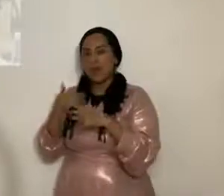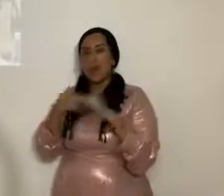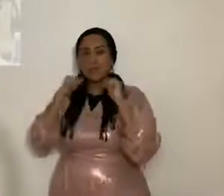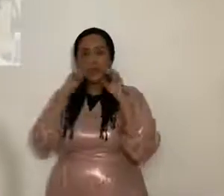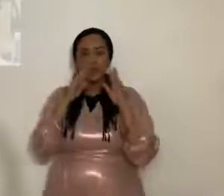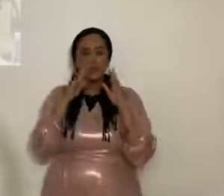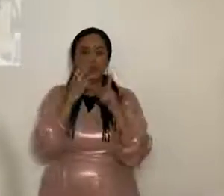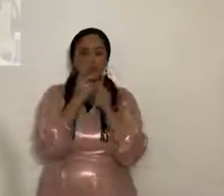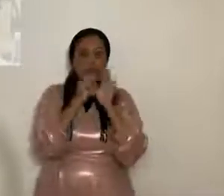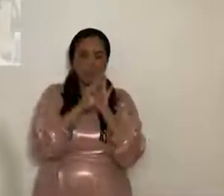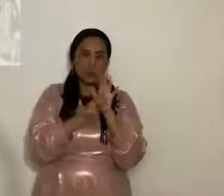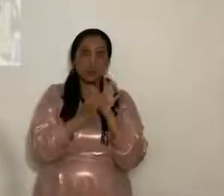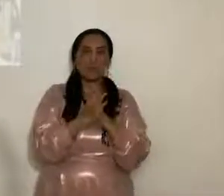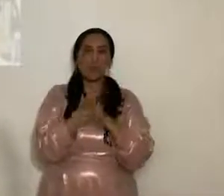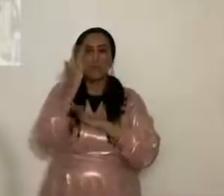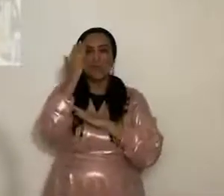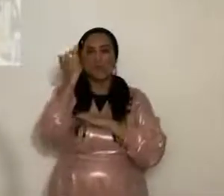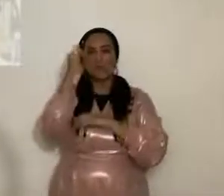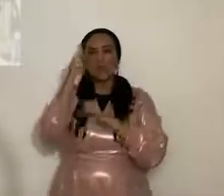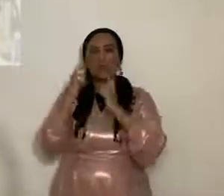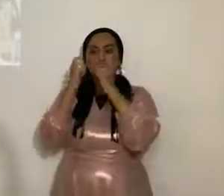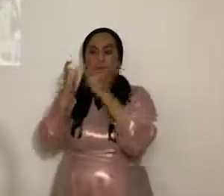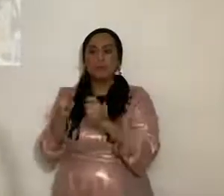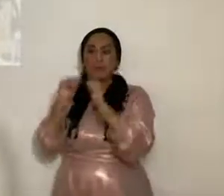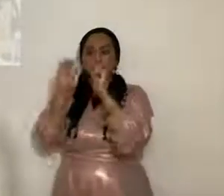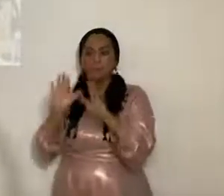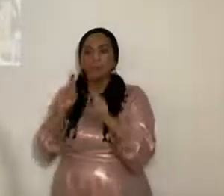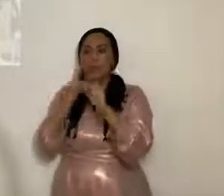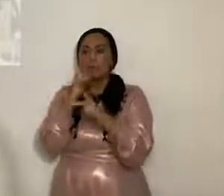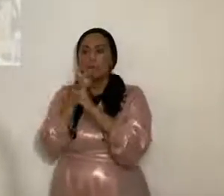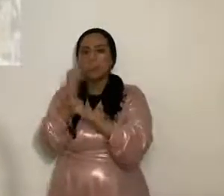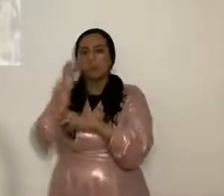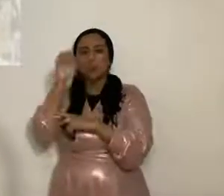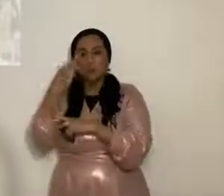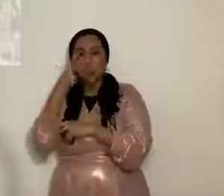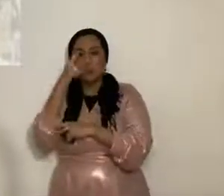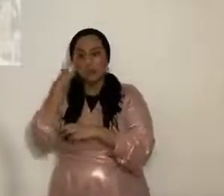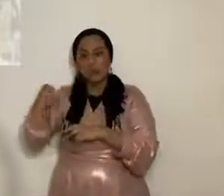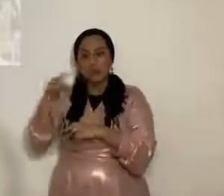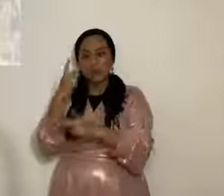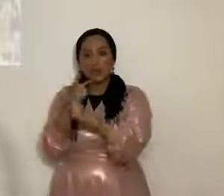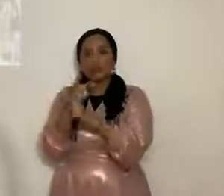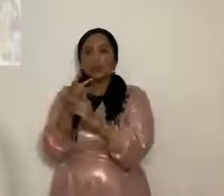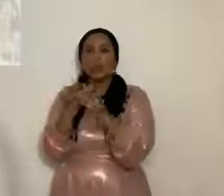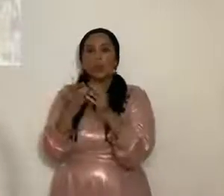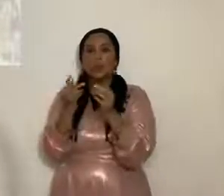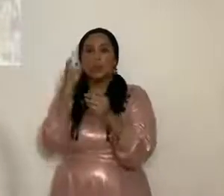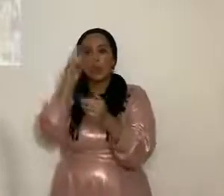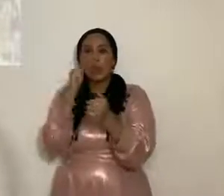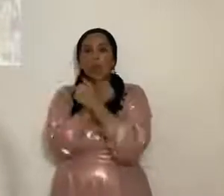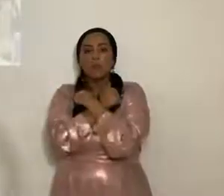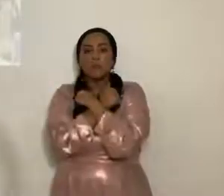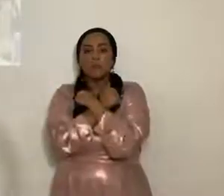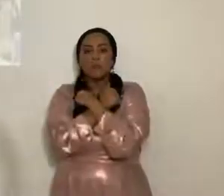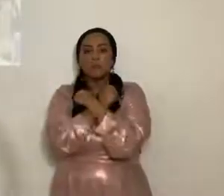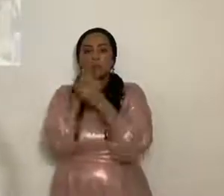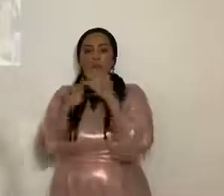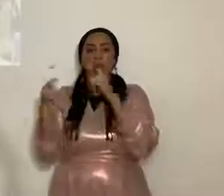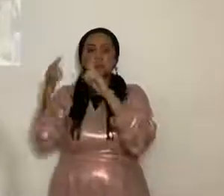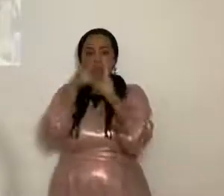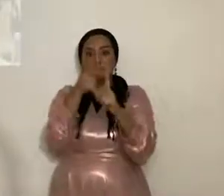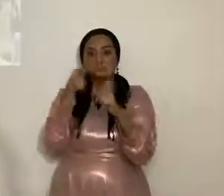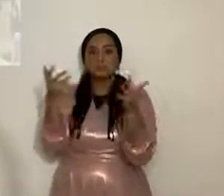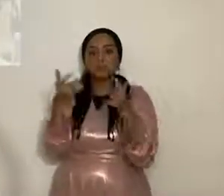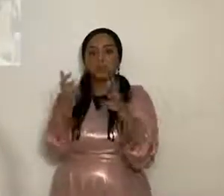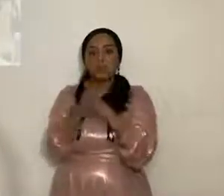mandamientos. Entonces, ¿por qué Yahweh envía bendición a los que guardan Torah? Porque la guardan por amor. ¿Y cuál es la consecuencia de guardar